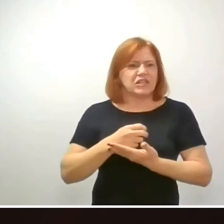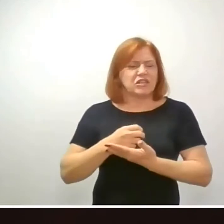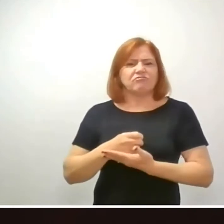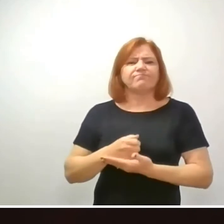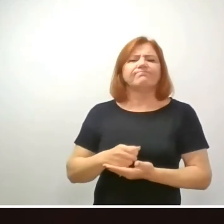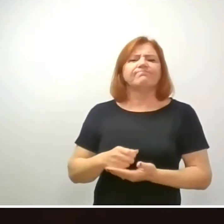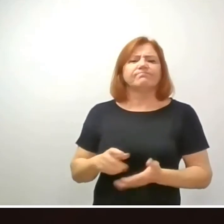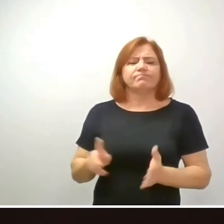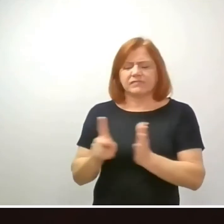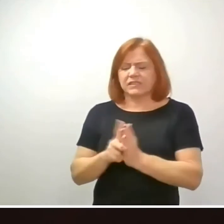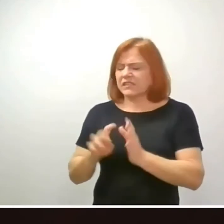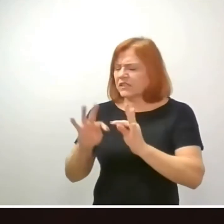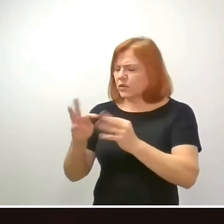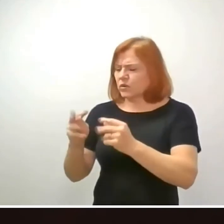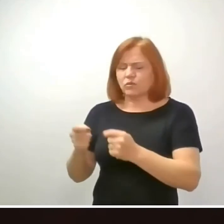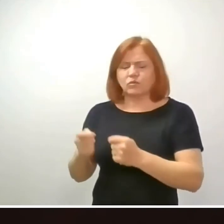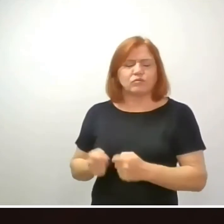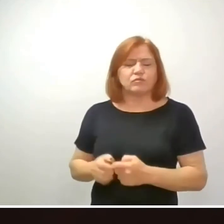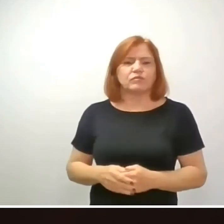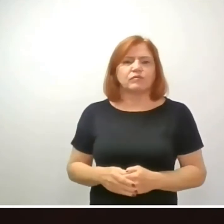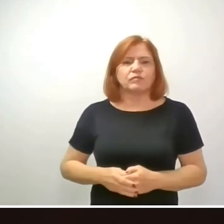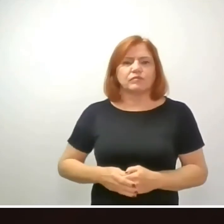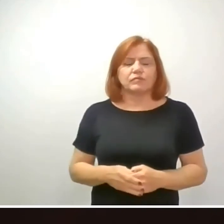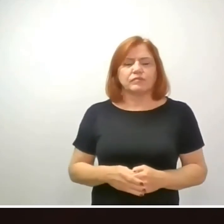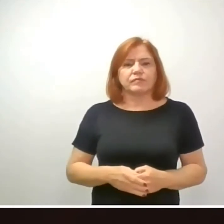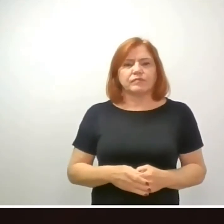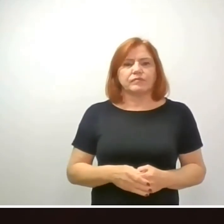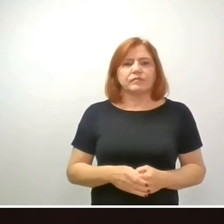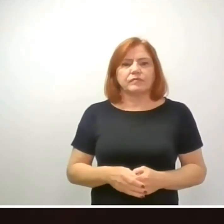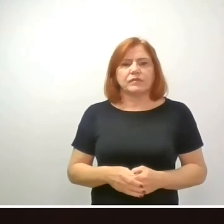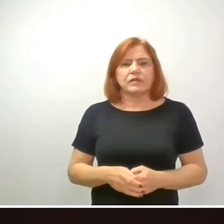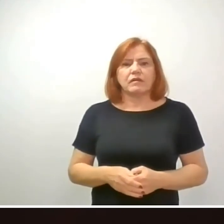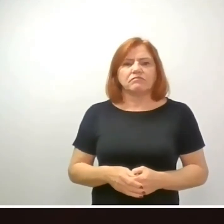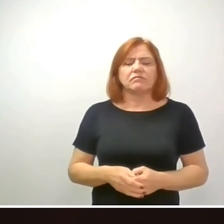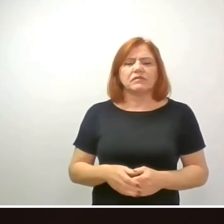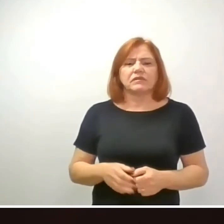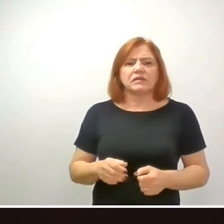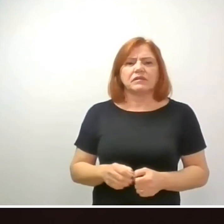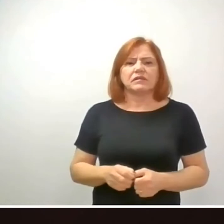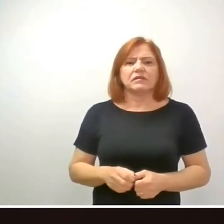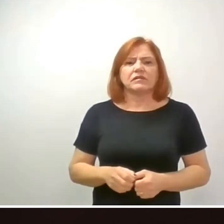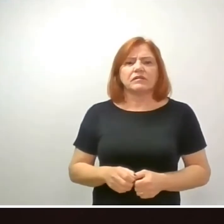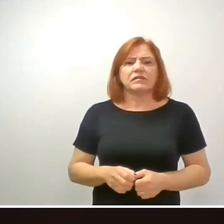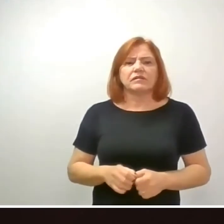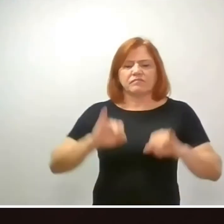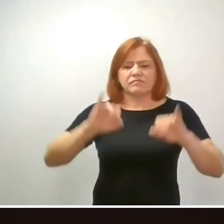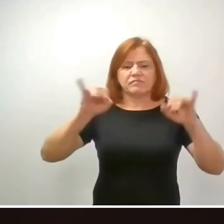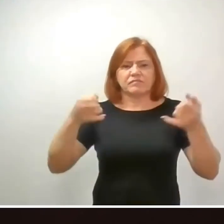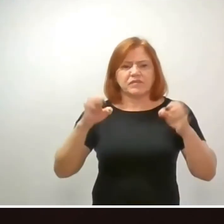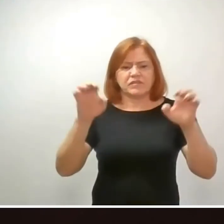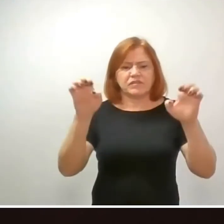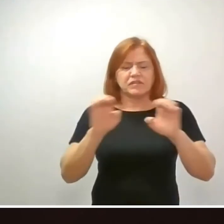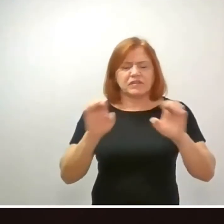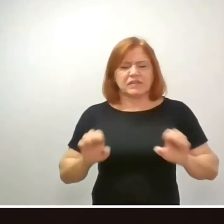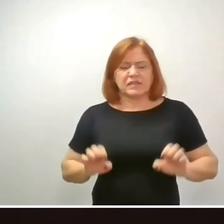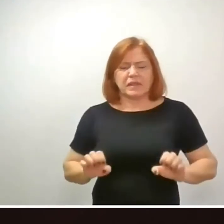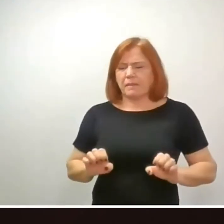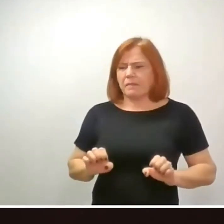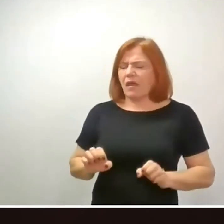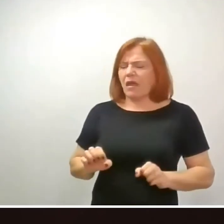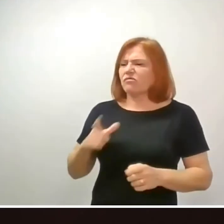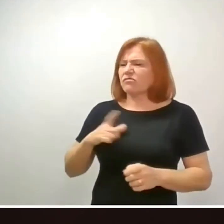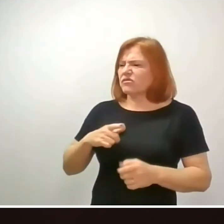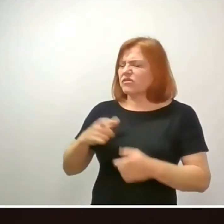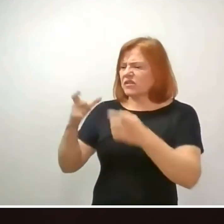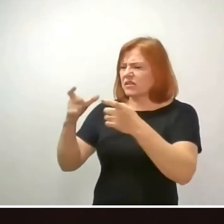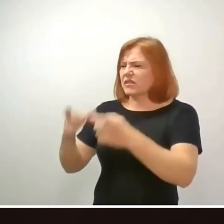conhece, volta para ler, porque eu não tenho tempo agora para dizer. Tá? Jezabel gostou tanto de uma vinha, mas o Nabote